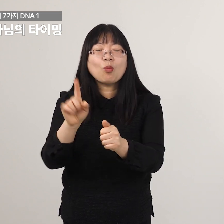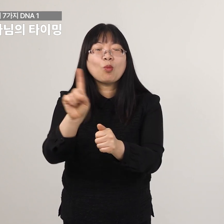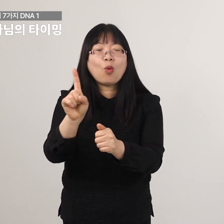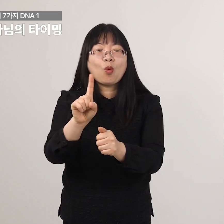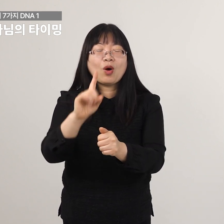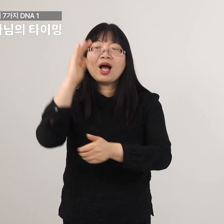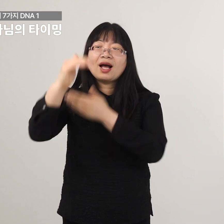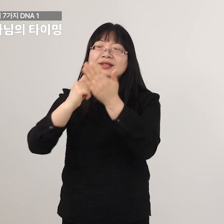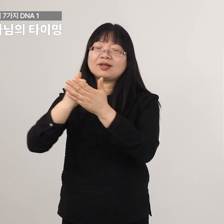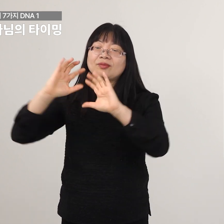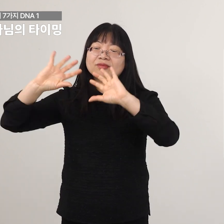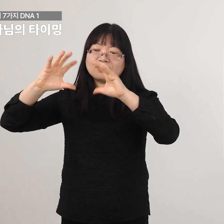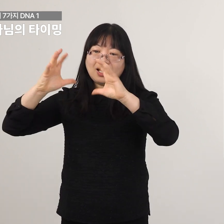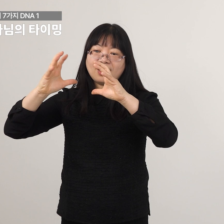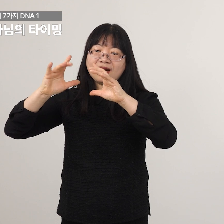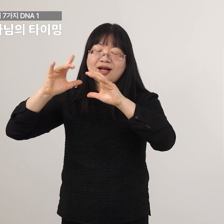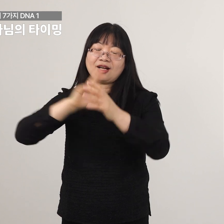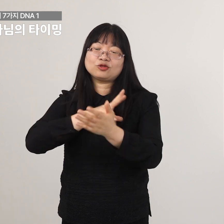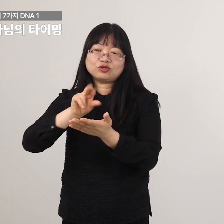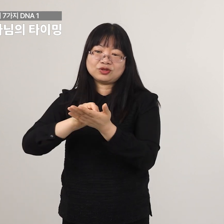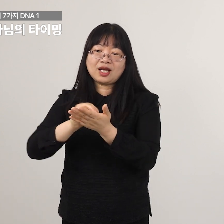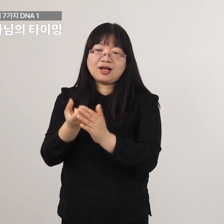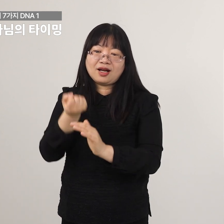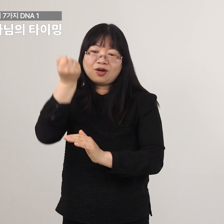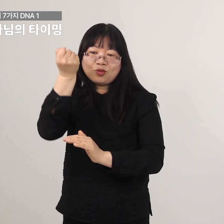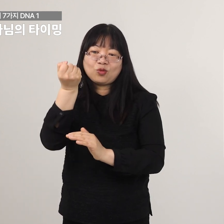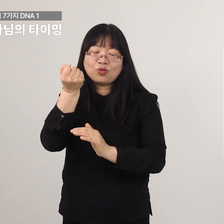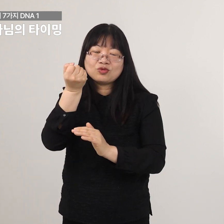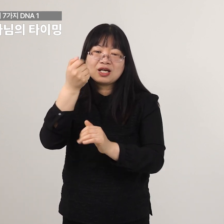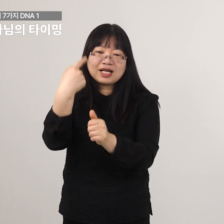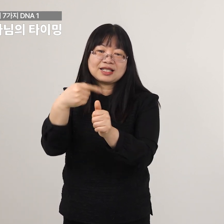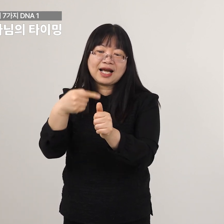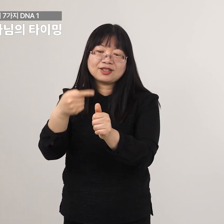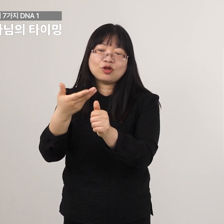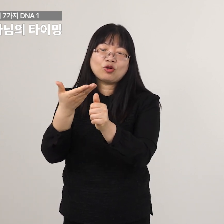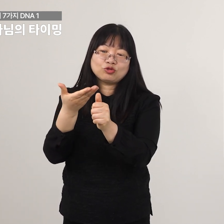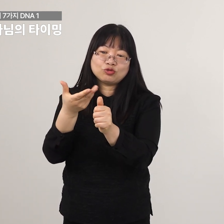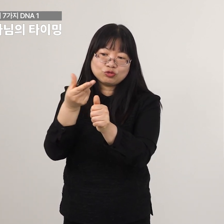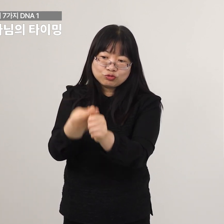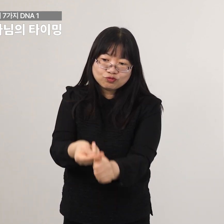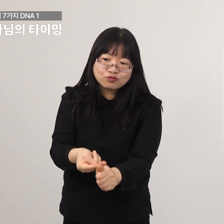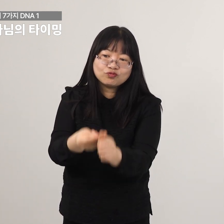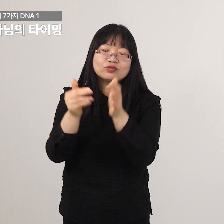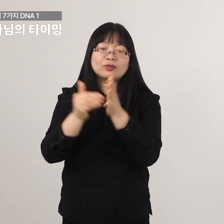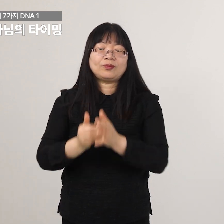하나님의 나라에 대해서 집중적으로 가르치셨다는 얘기예요.